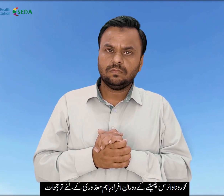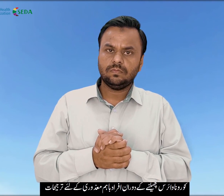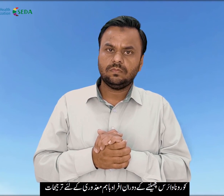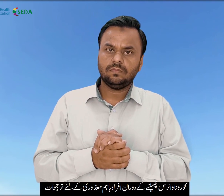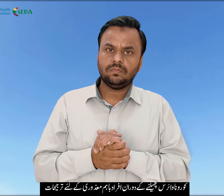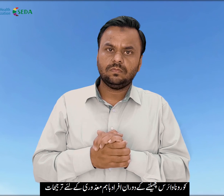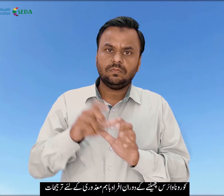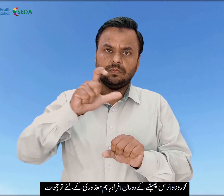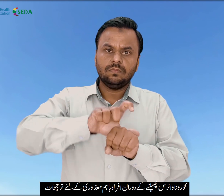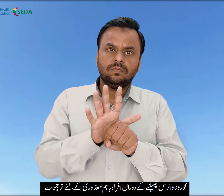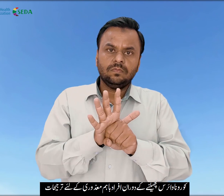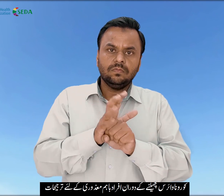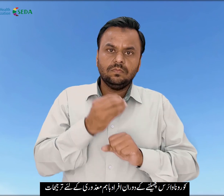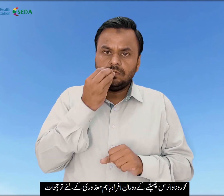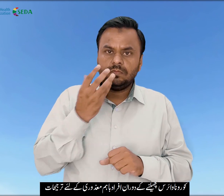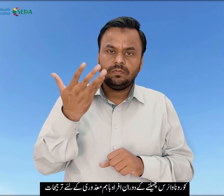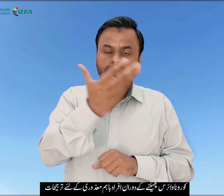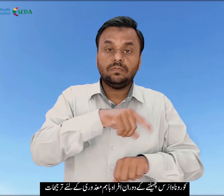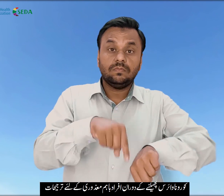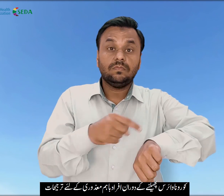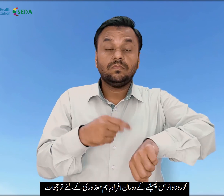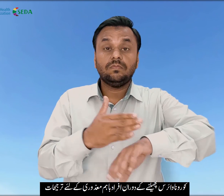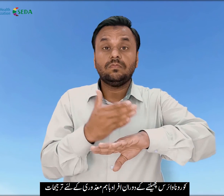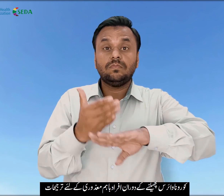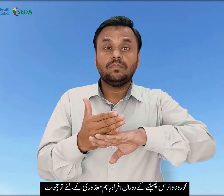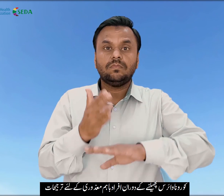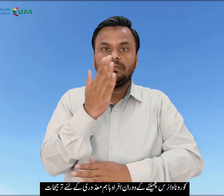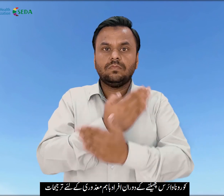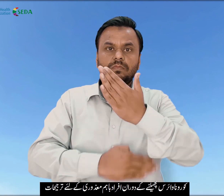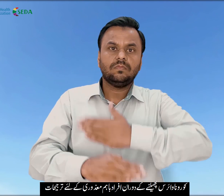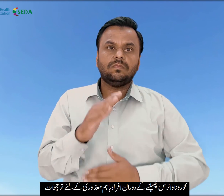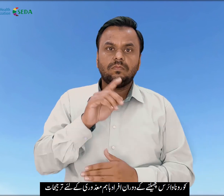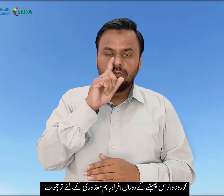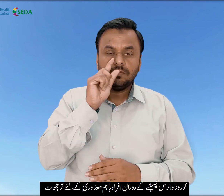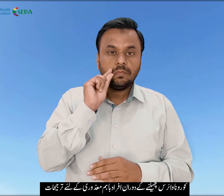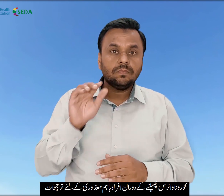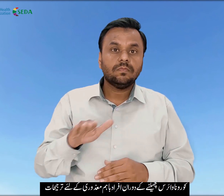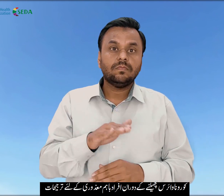کورونا وائرس پھیلنے کے دوران افراد باہم معذوری کے لیے ترجیحات۔